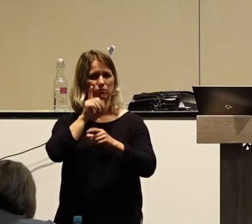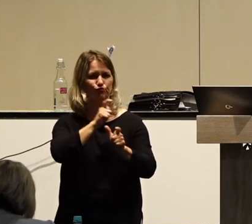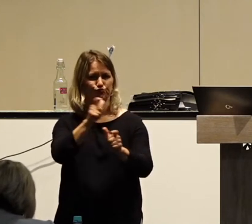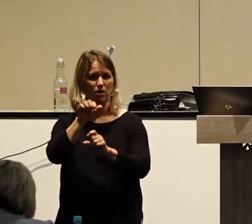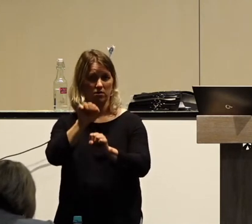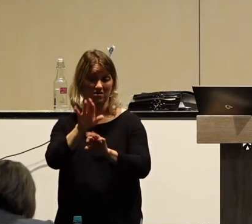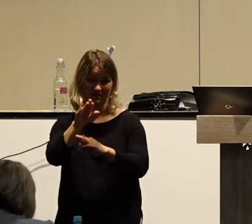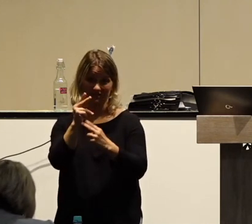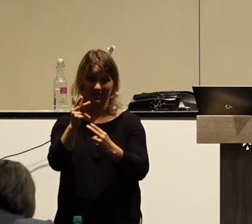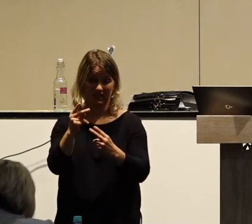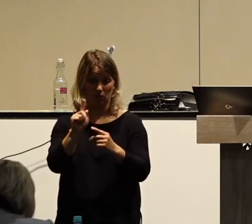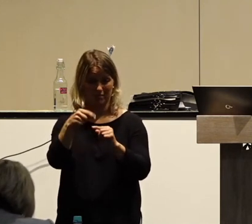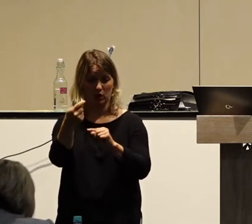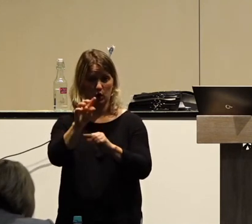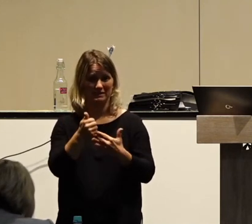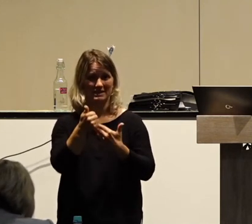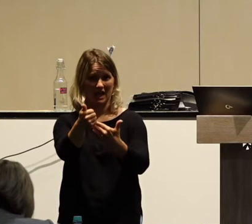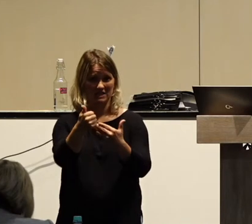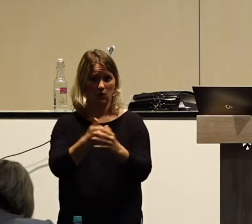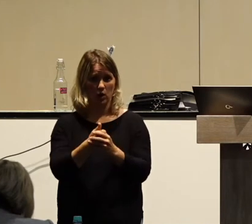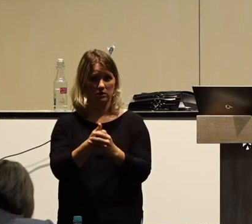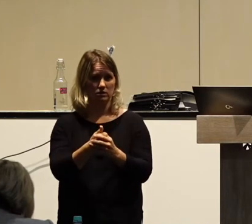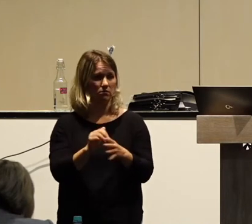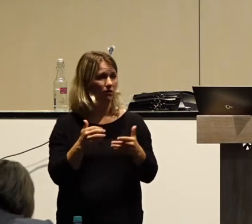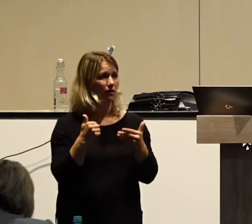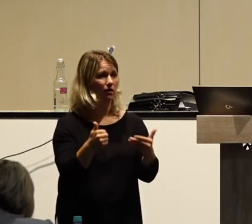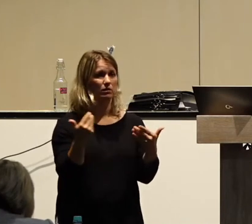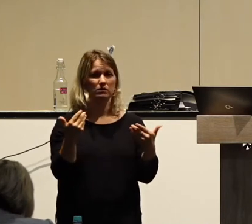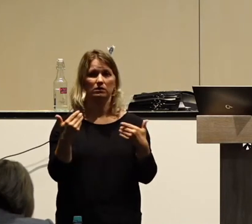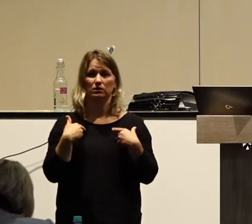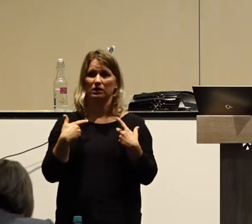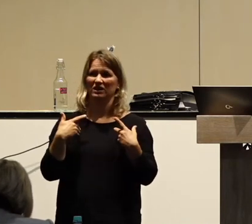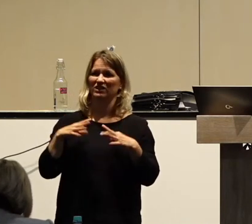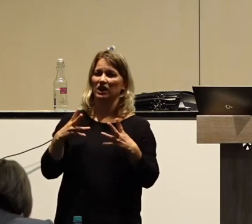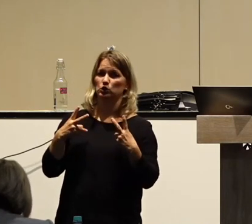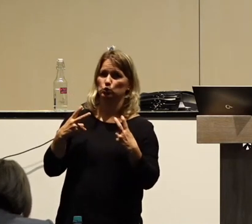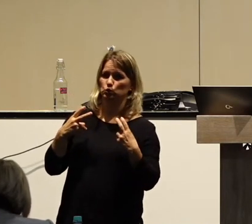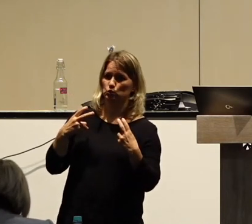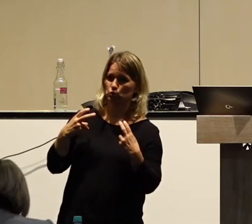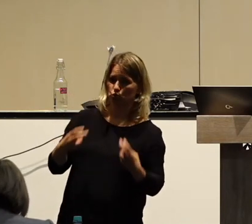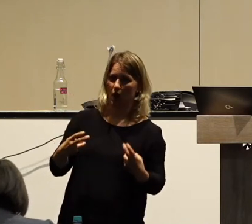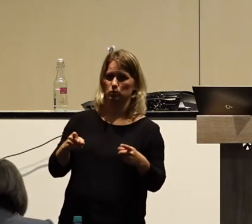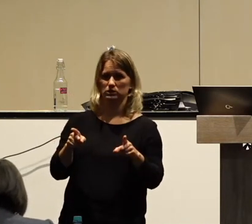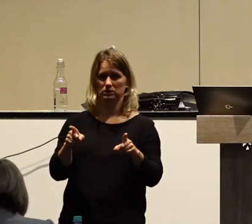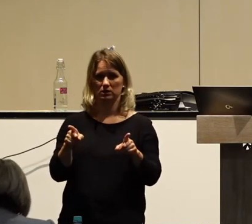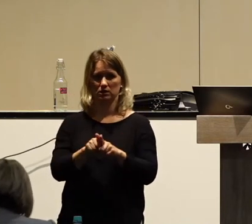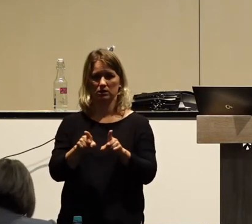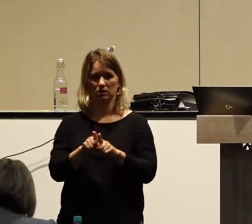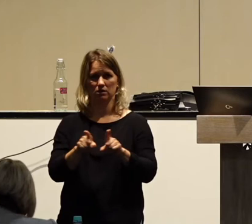weil jetzt stehen quasi 6 Wochen bevor, wo man wieder zu Hause ist, wenn man quasi nicht irgendwo hin